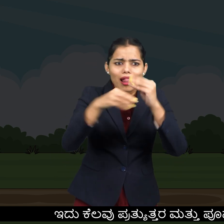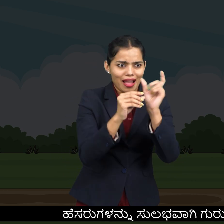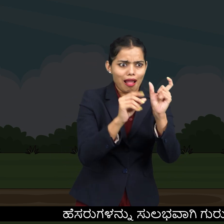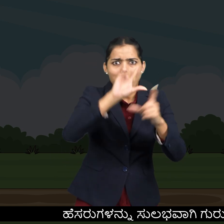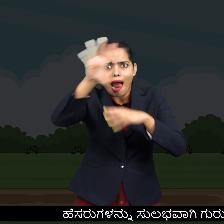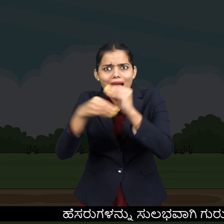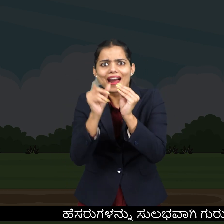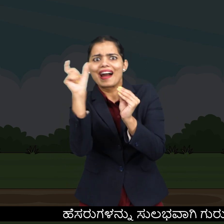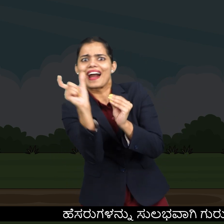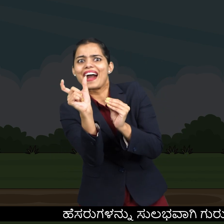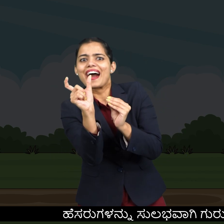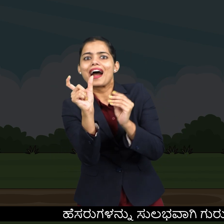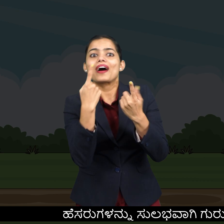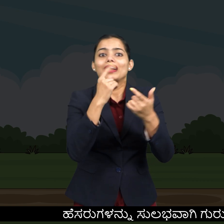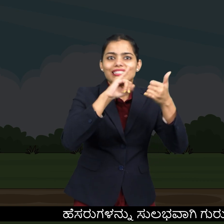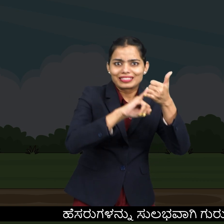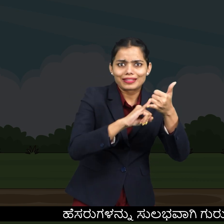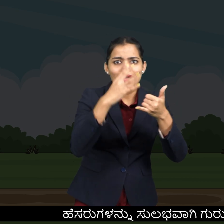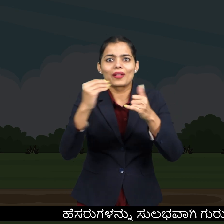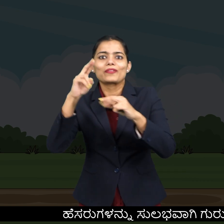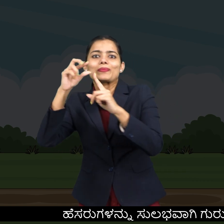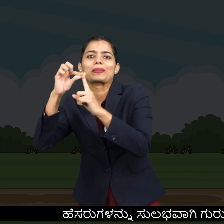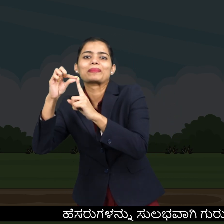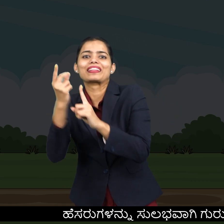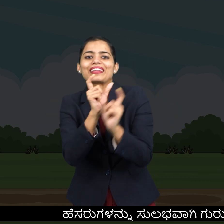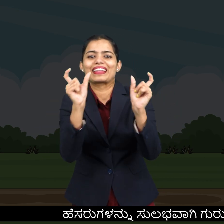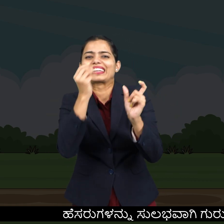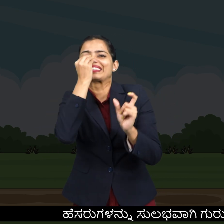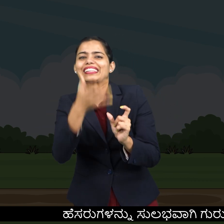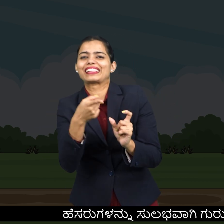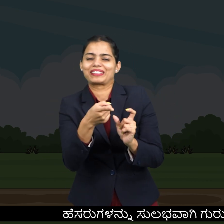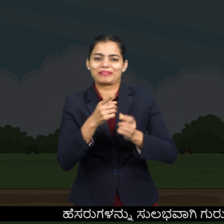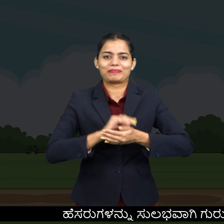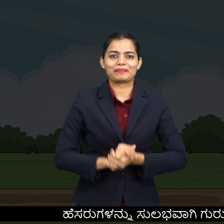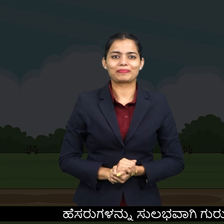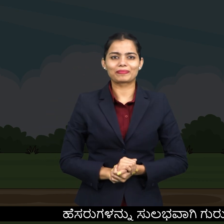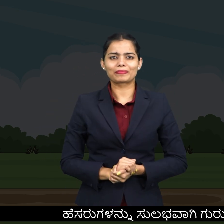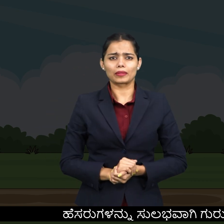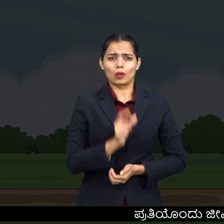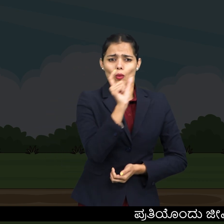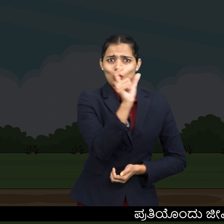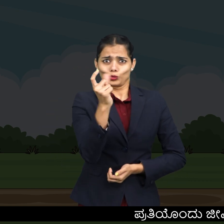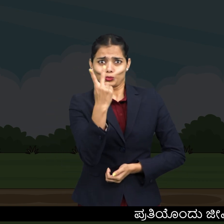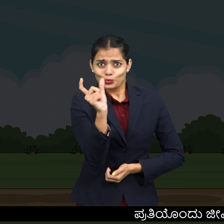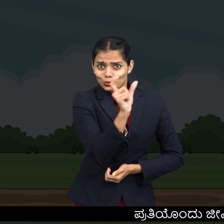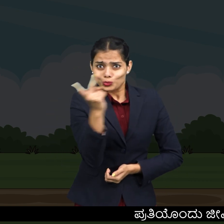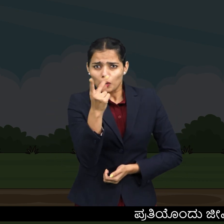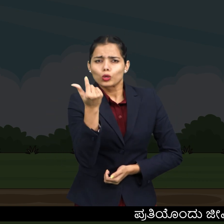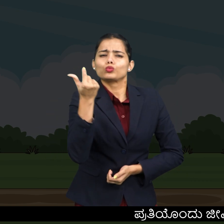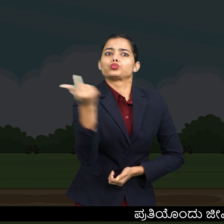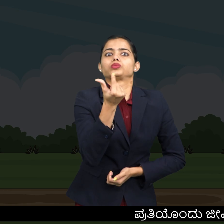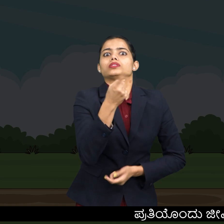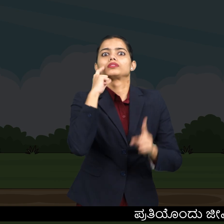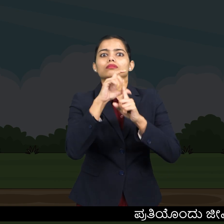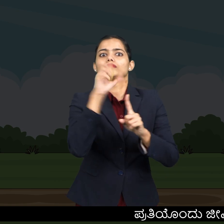ಮೂಲಕ ಹೆಸರುಗಳನ್ನು ಸುಲಭವಾಗಿ ಗುರುತಿಸಲು ನಮಗೆ ಸಹಾಯ ಮಾಡುತ್ತದೆ. ಪ್ರತಿಯೊಂದು